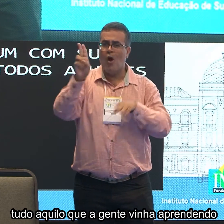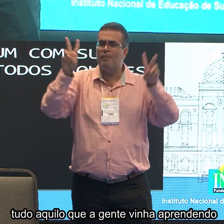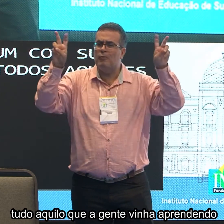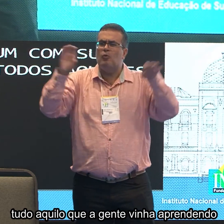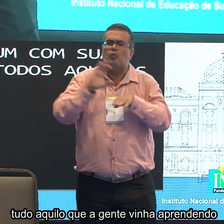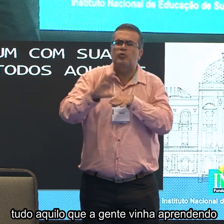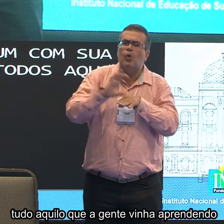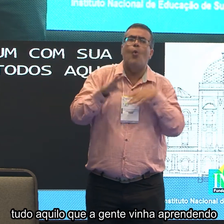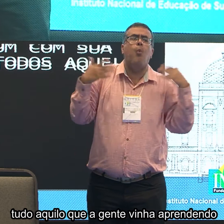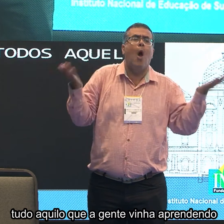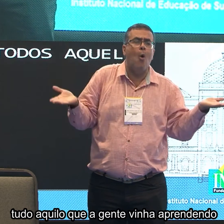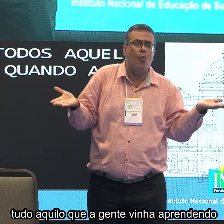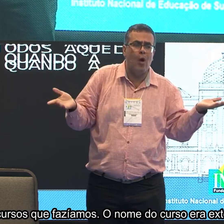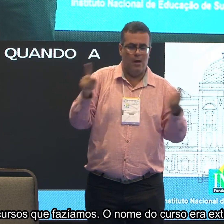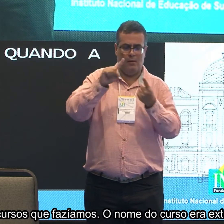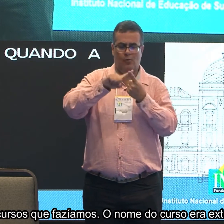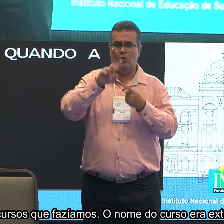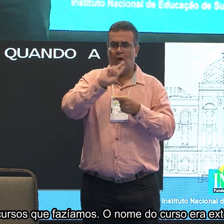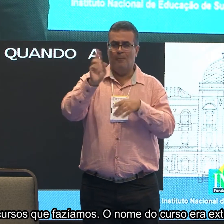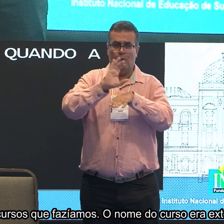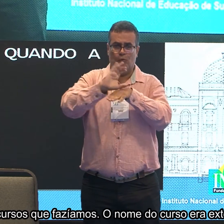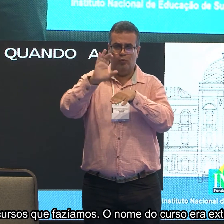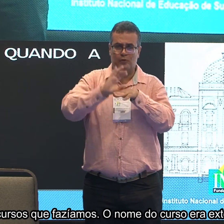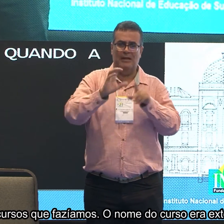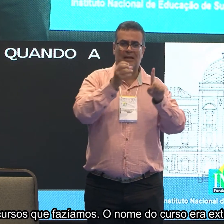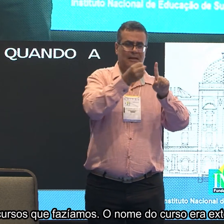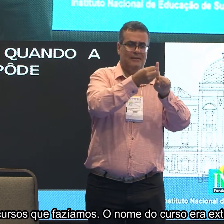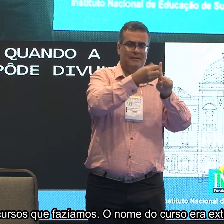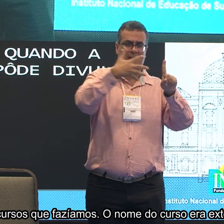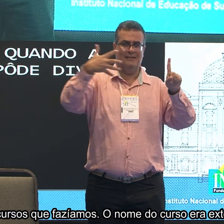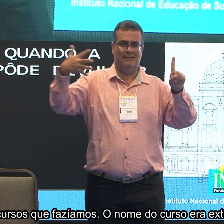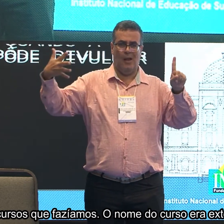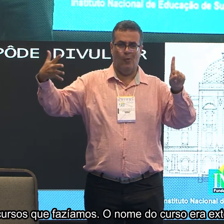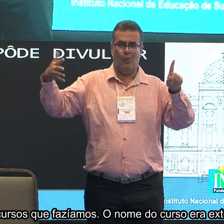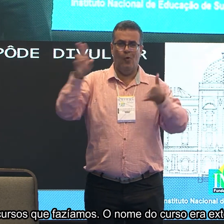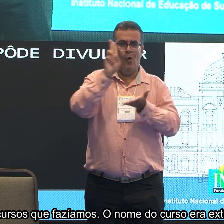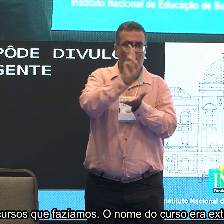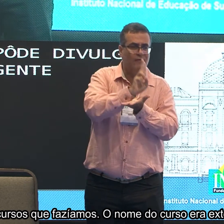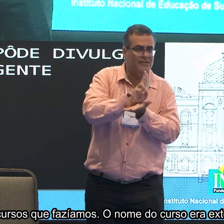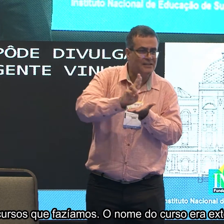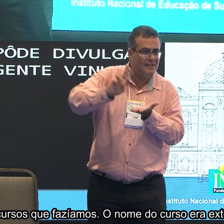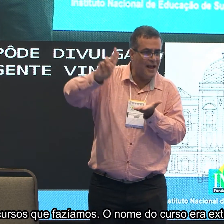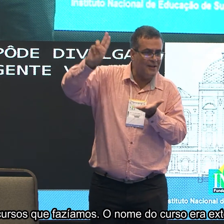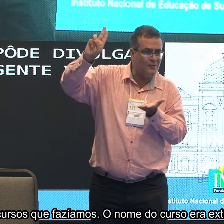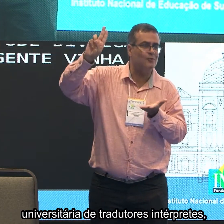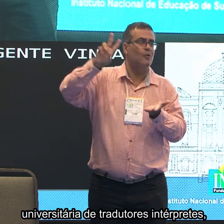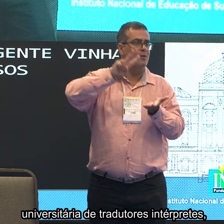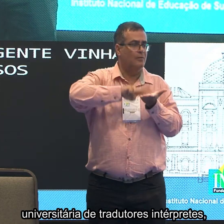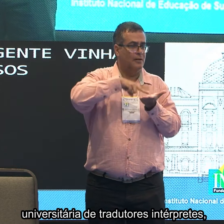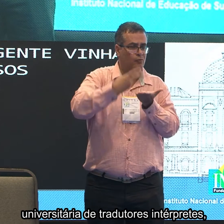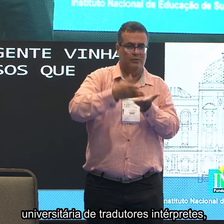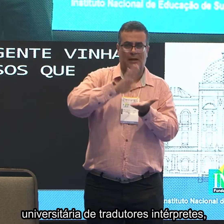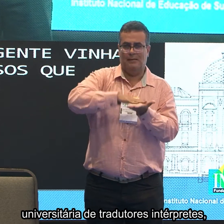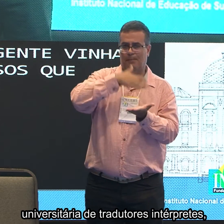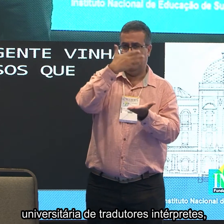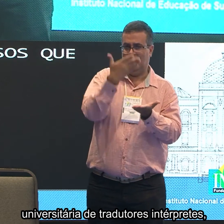vinha aprendendo nos cursos que fazíamos. O nome do curso era Extensão Universitária